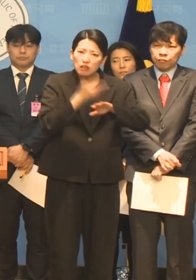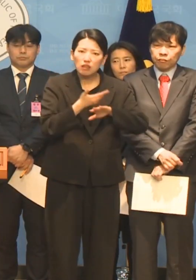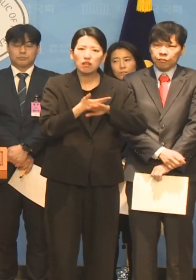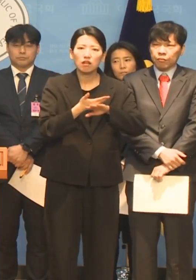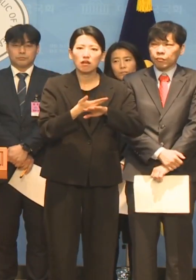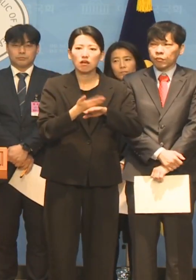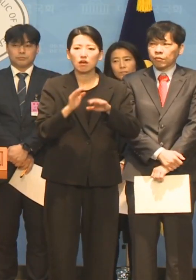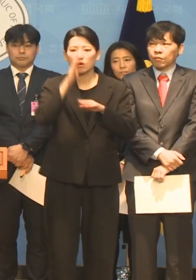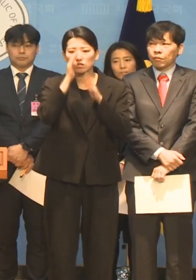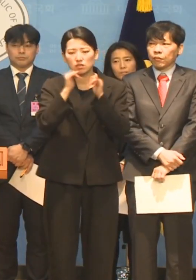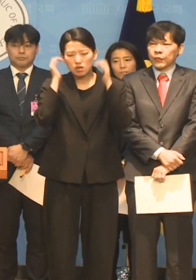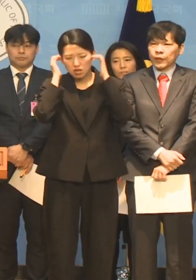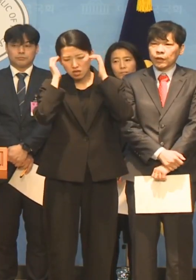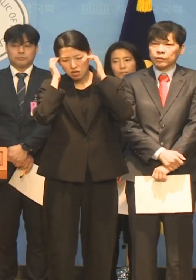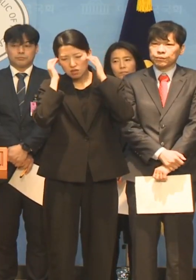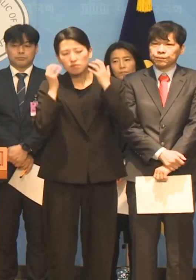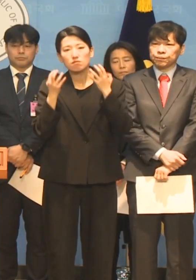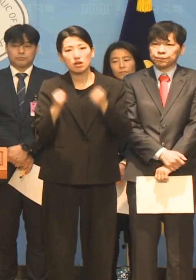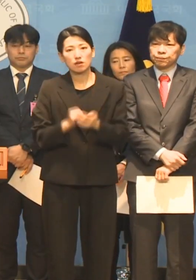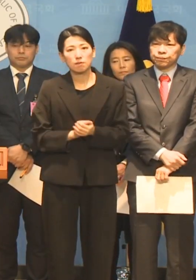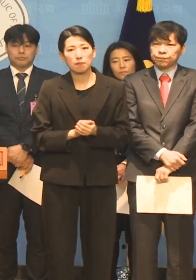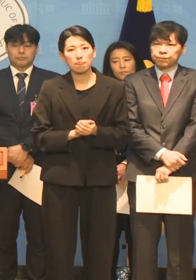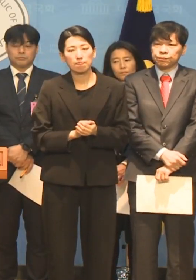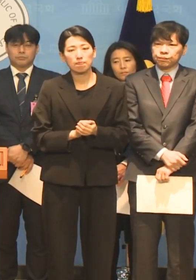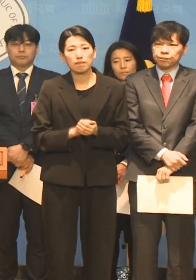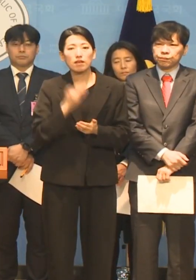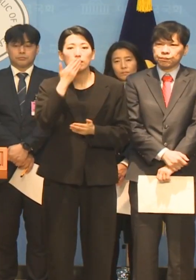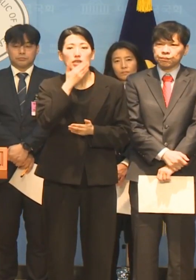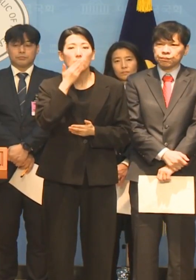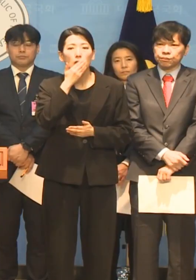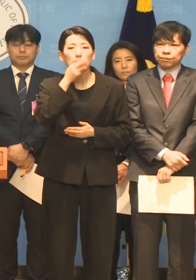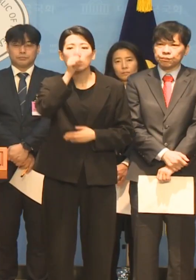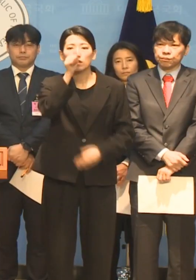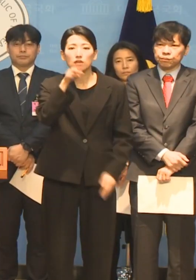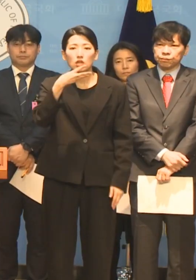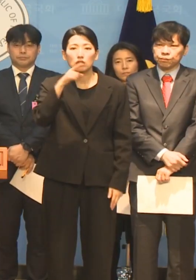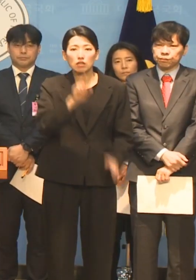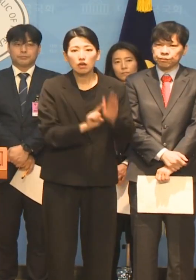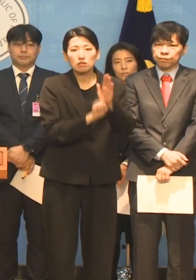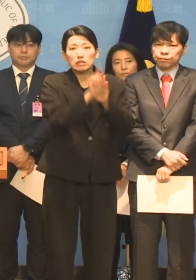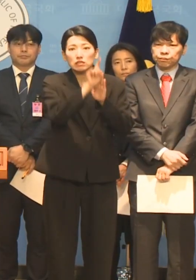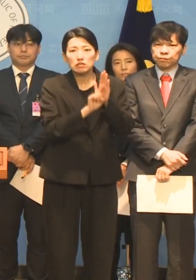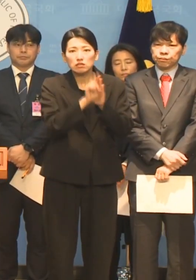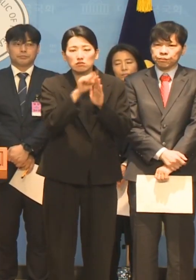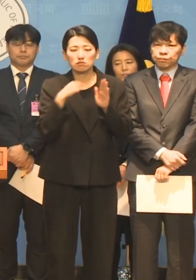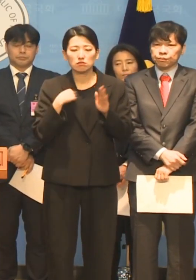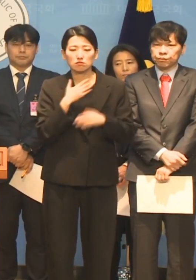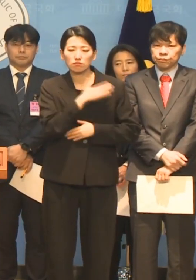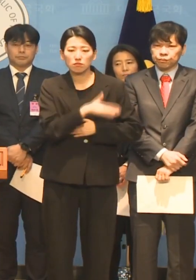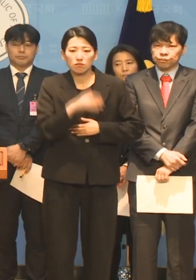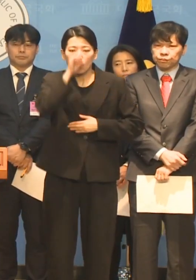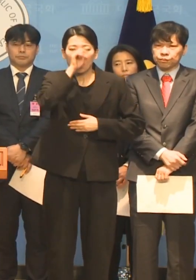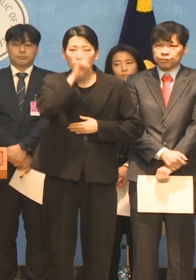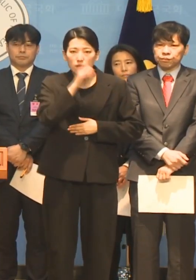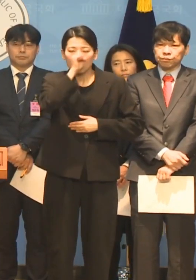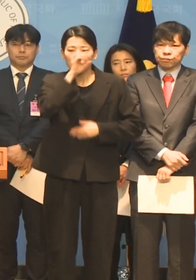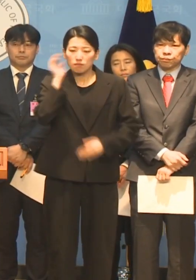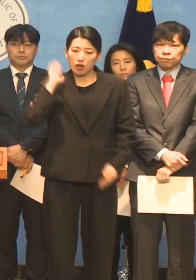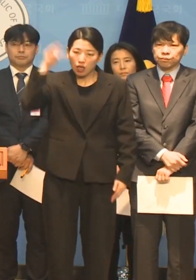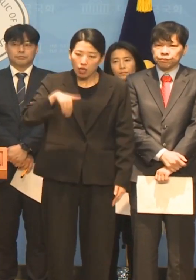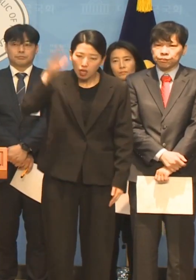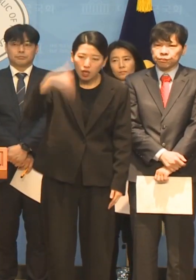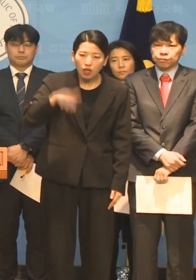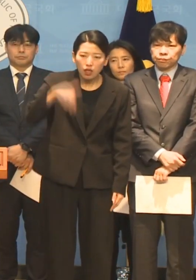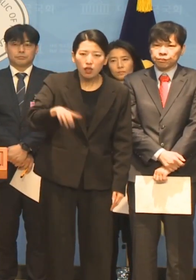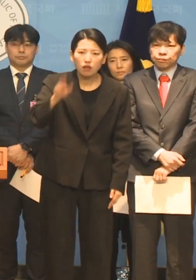있습니다. 일형 당뇨병은 혈당 등락에 따라서 컨디션이 수시로 급격히 바뀌어서 현실적으로 오랜 도보를